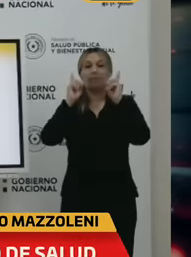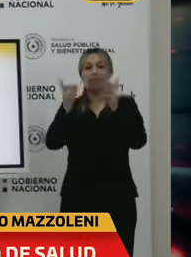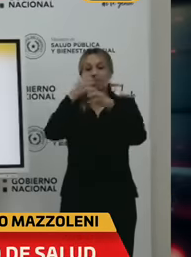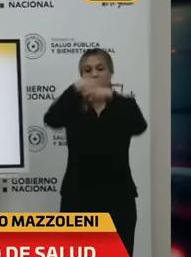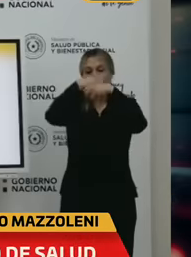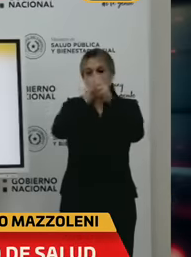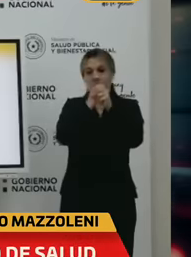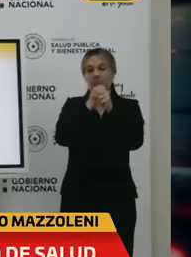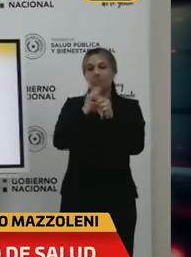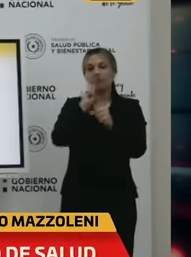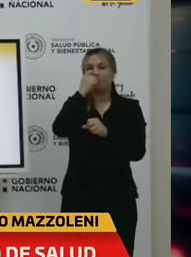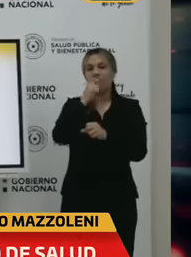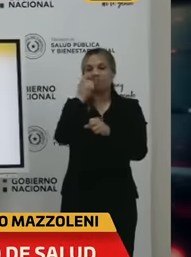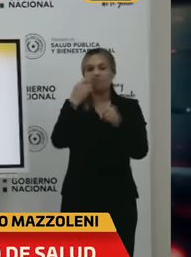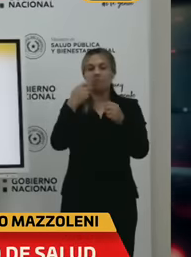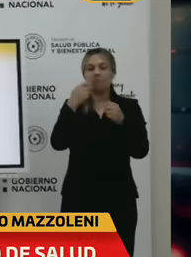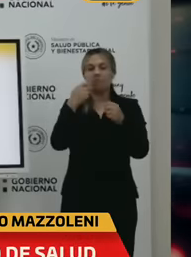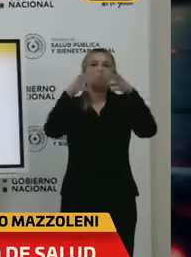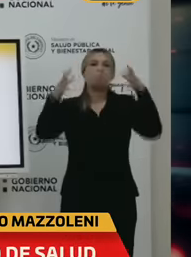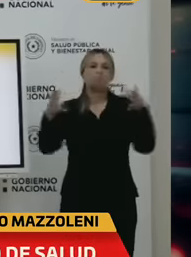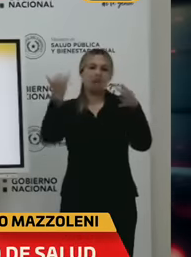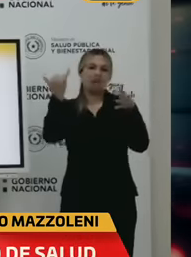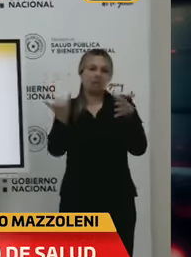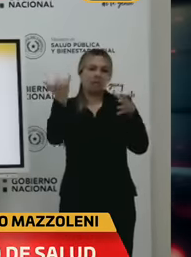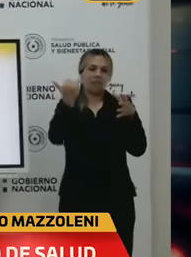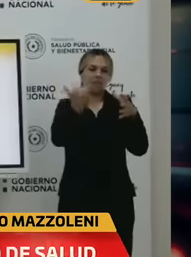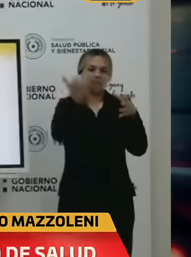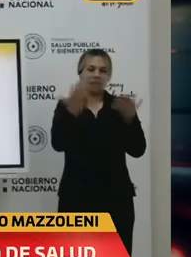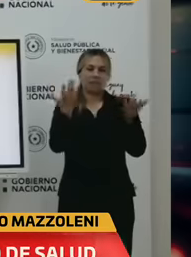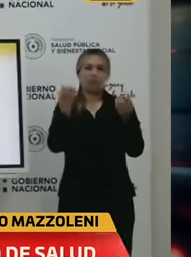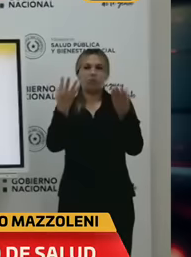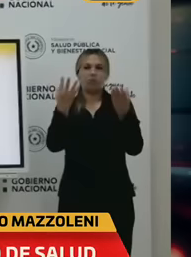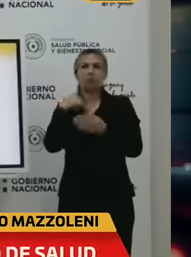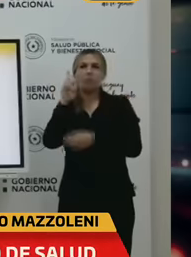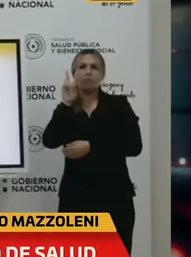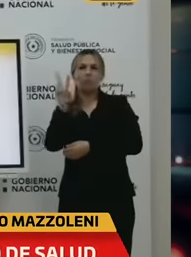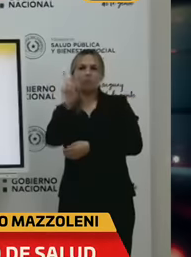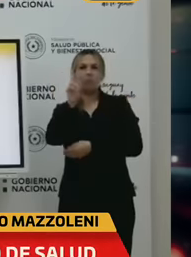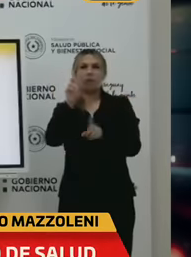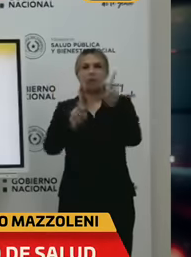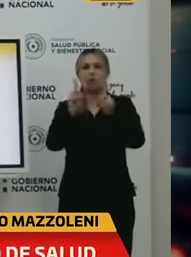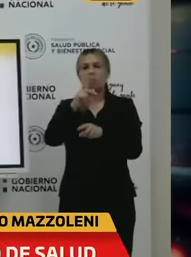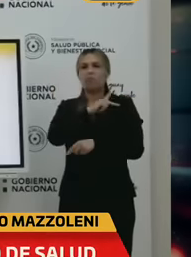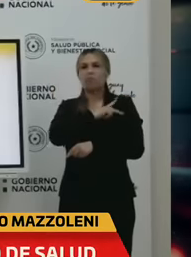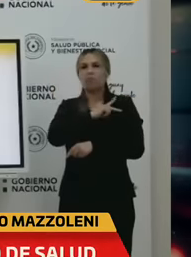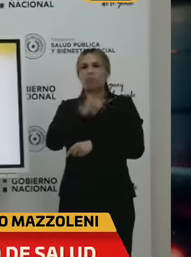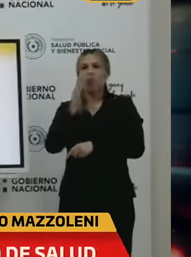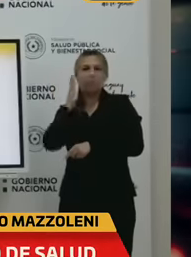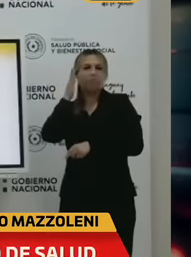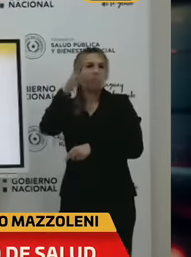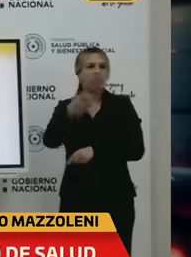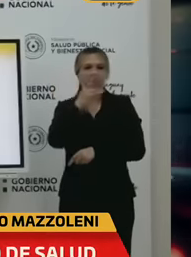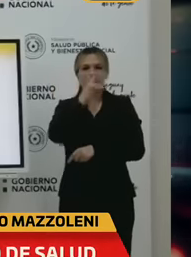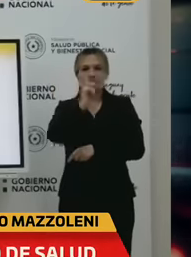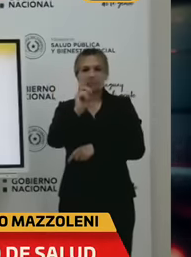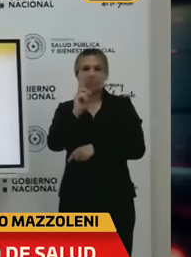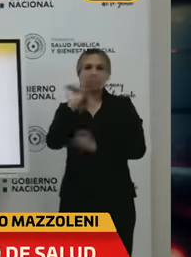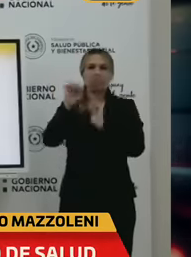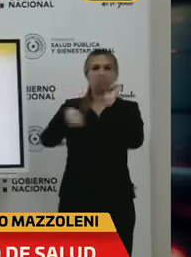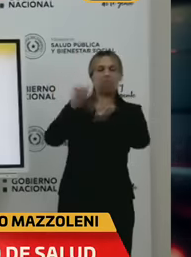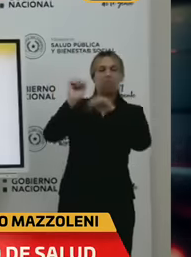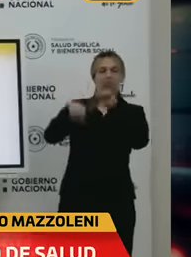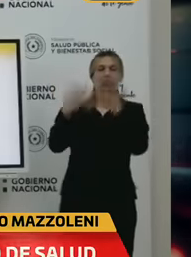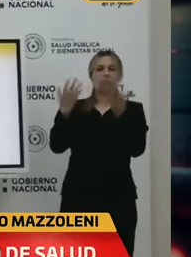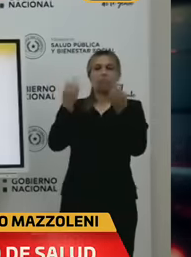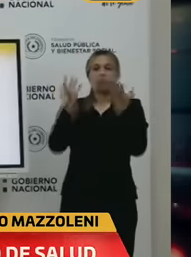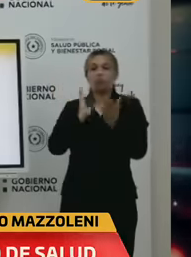para procesar las muestras y estamos viendo que no hay un aumento de la demanda. En nuestro sistema en este momento